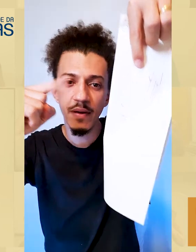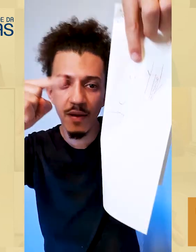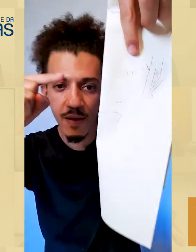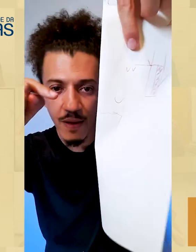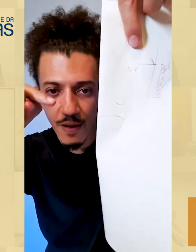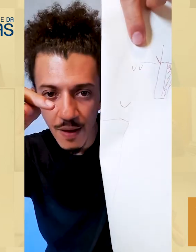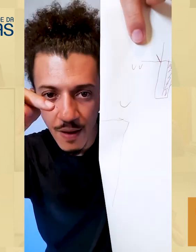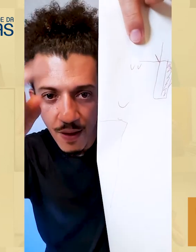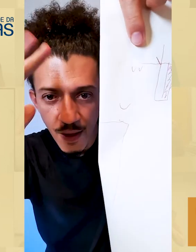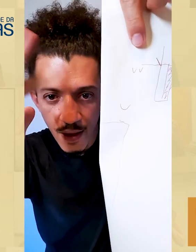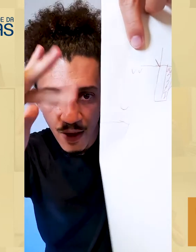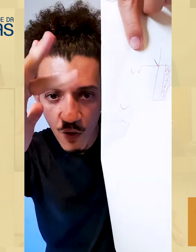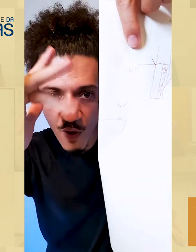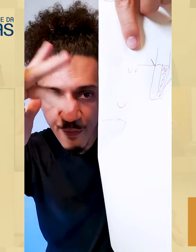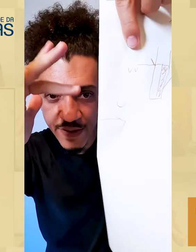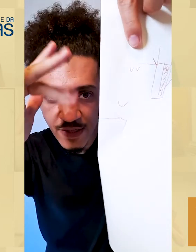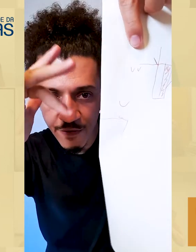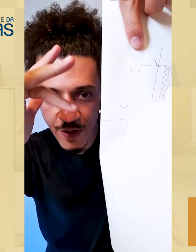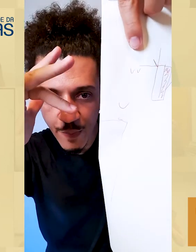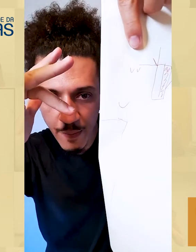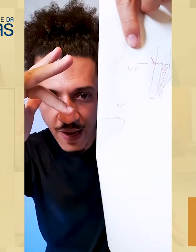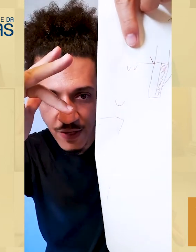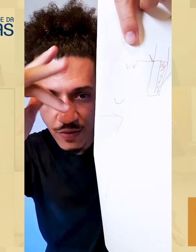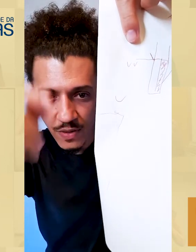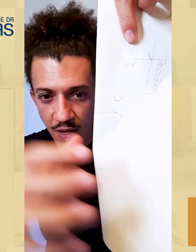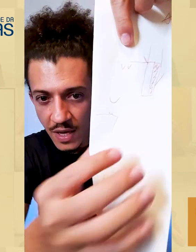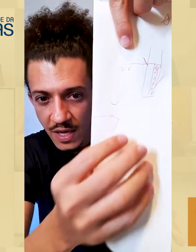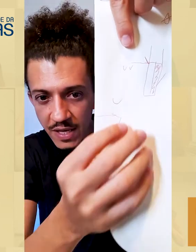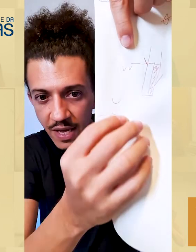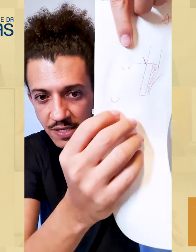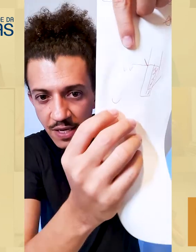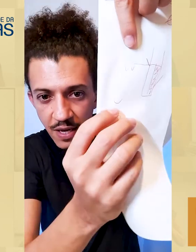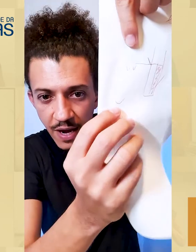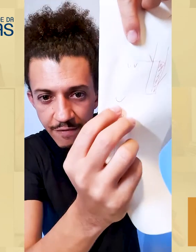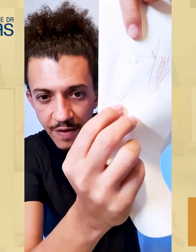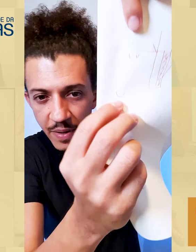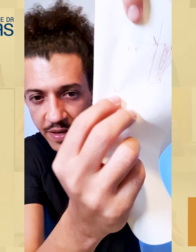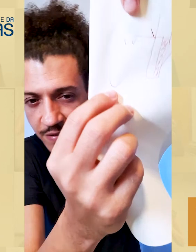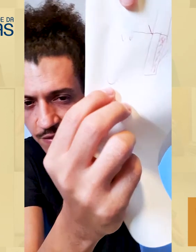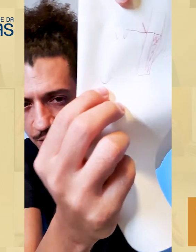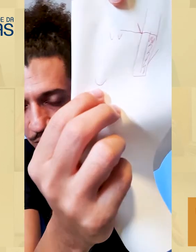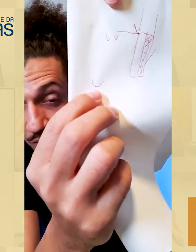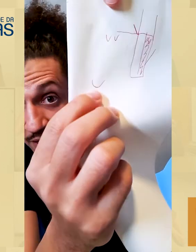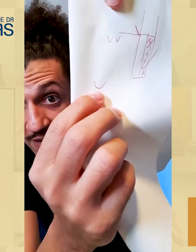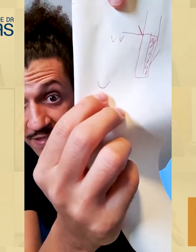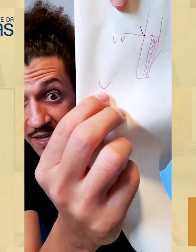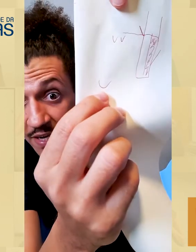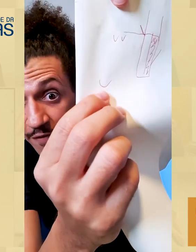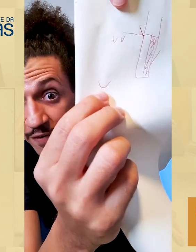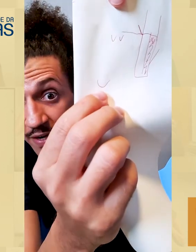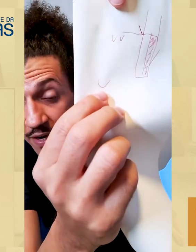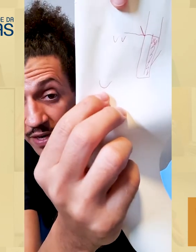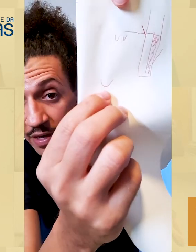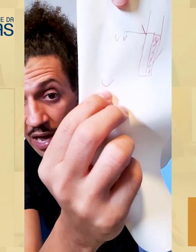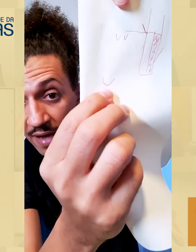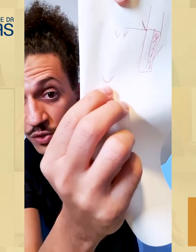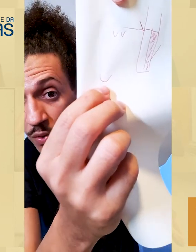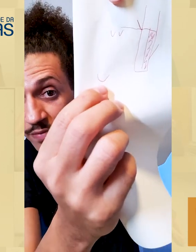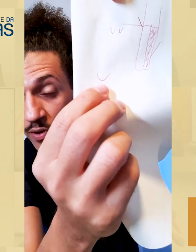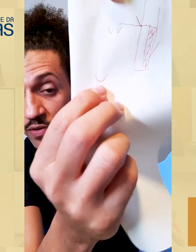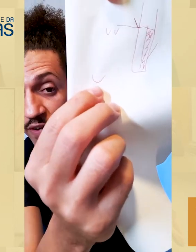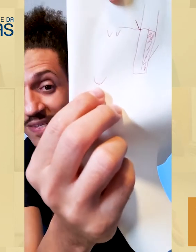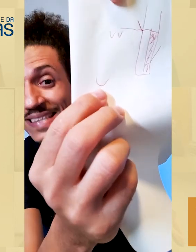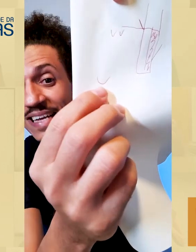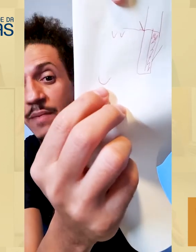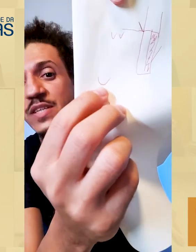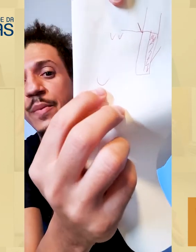percebe? O movimento está sendo feito para baixo, e esse grafema aqui, esse símbolo, significa que as duas